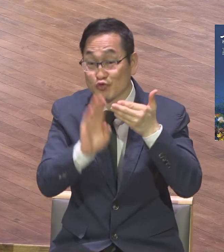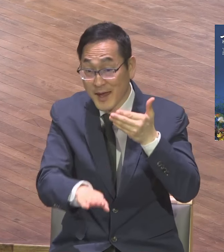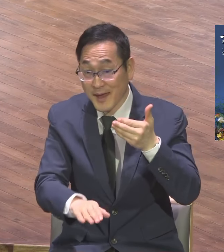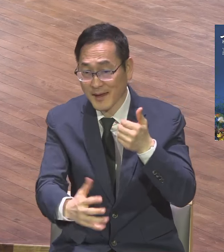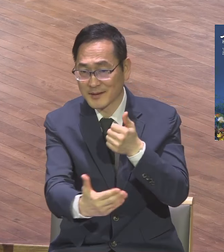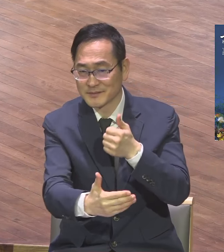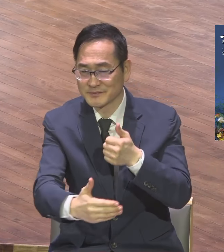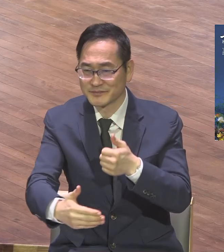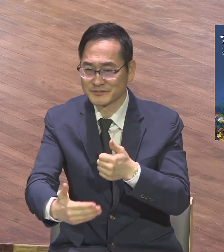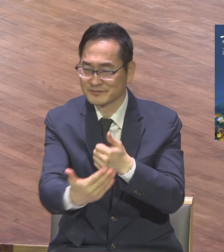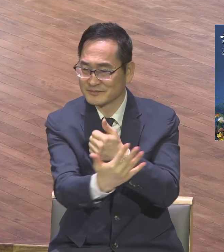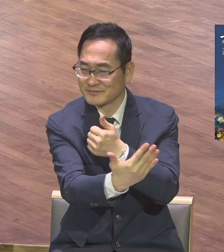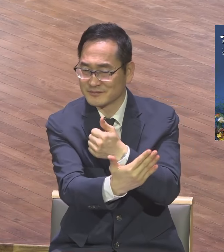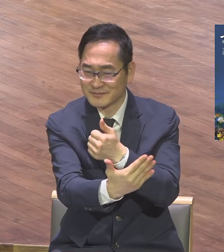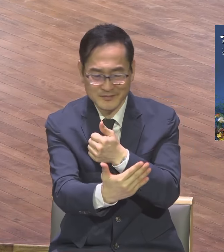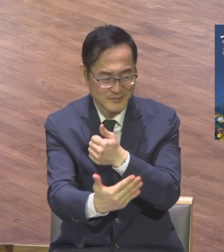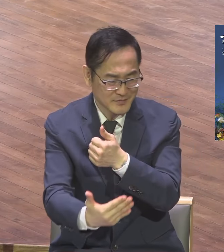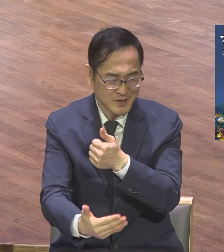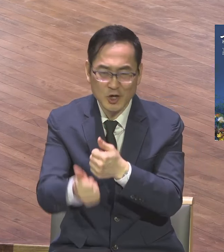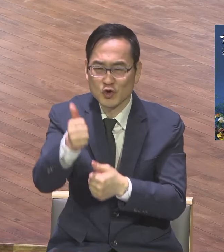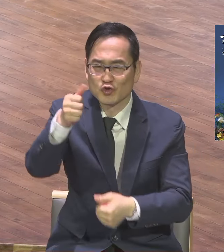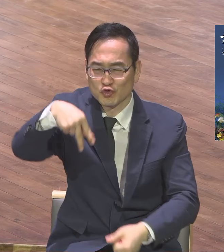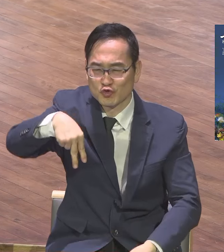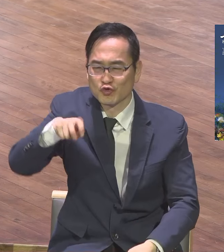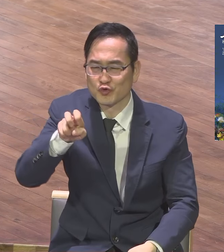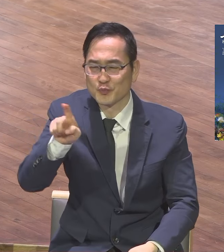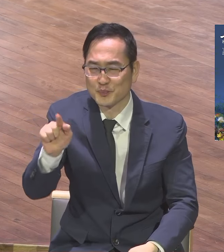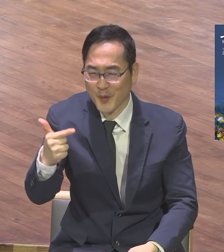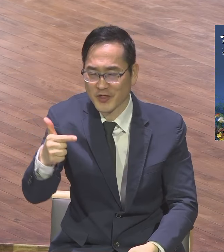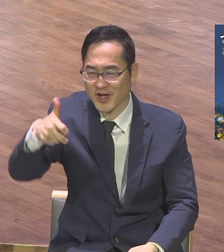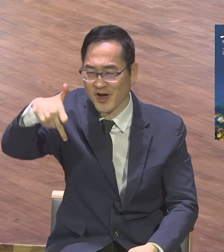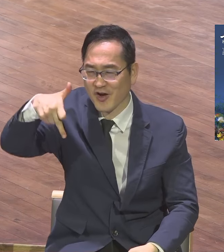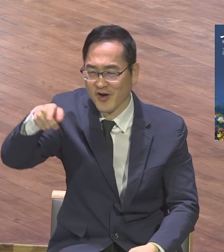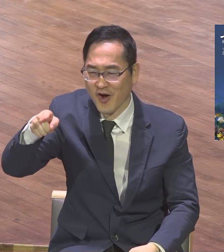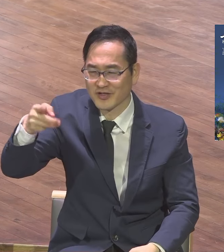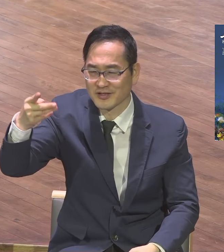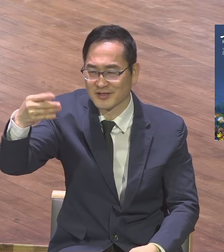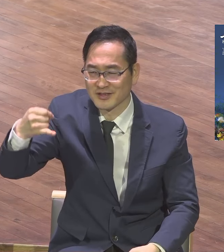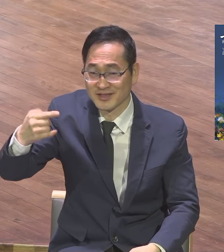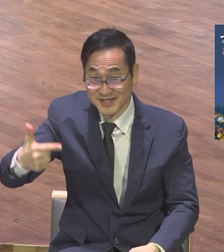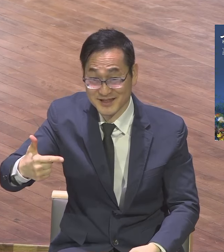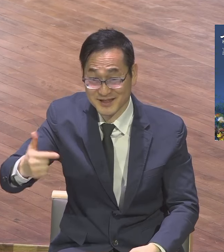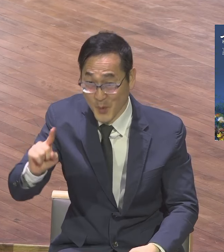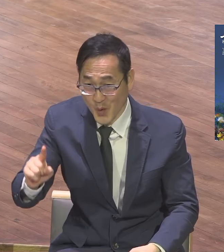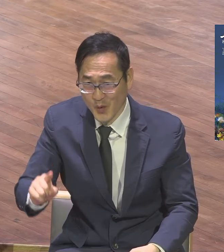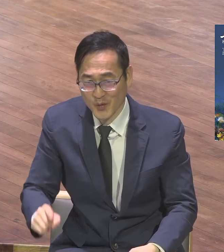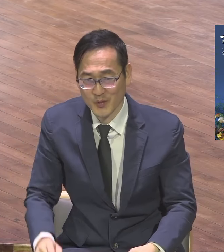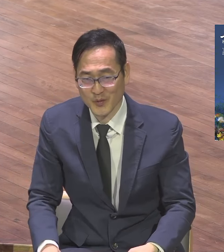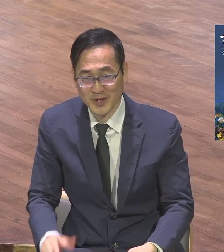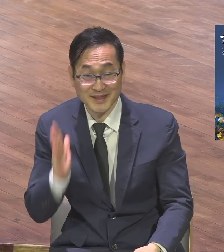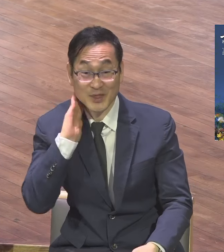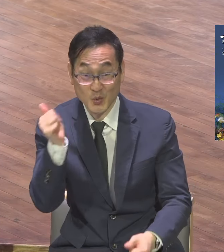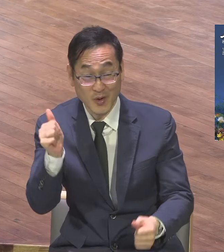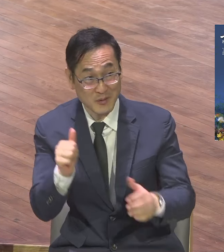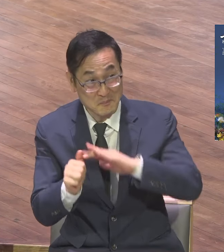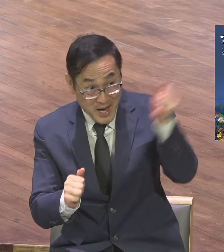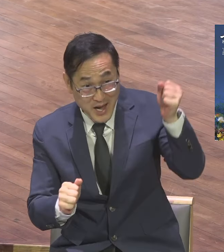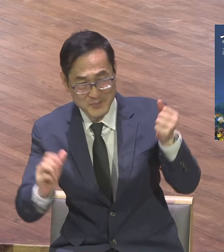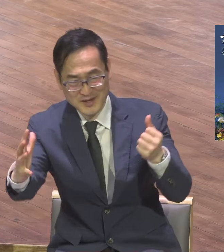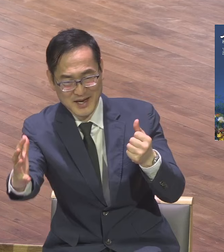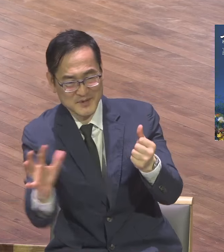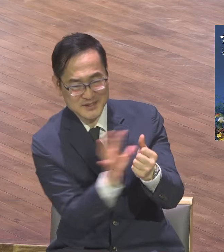커튼이 딱 쳐져버려. 휴먼 커튼. 대통령이 되면 사람들에게 둘러싸여가지고